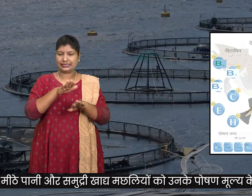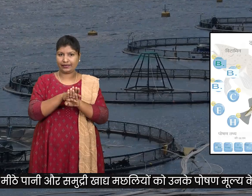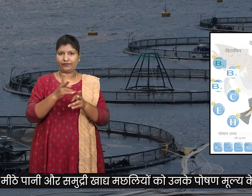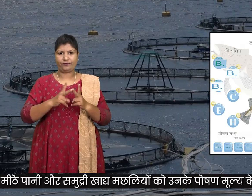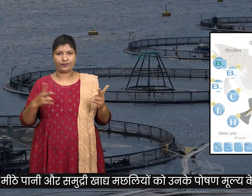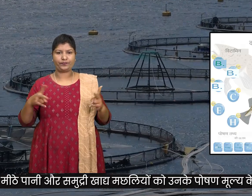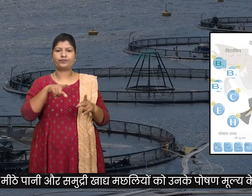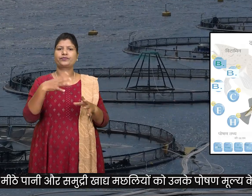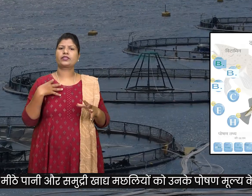किया जाता है।